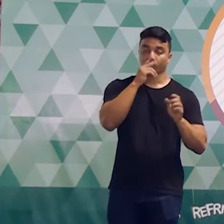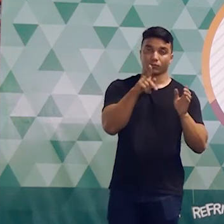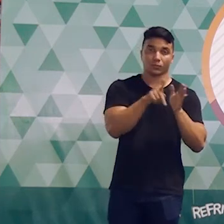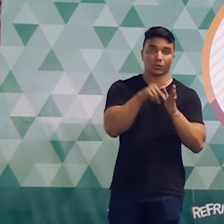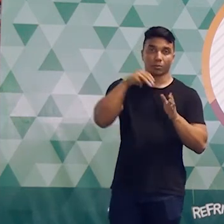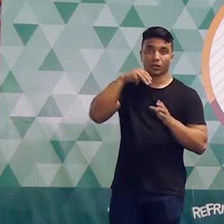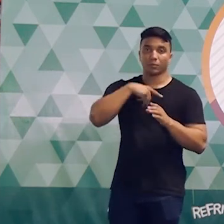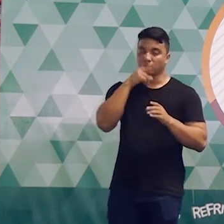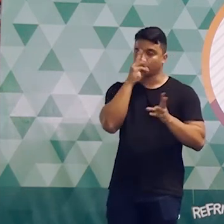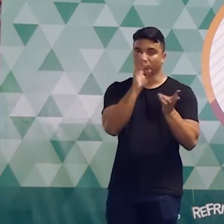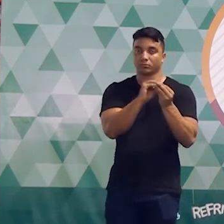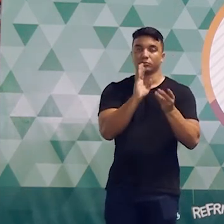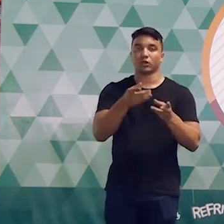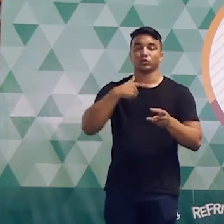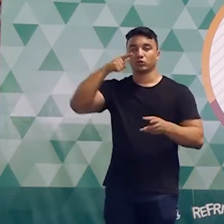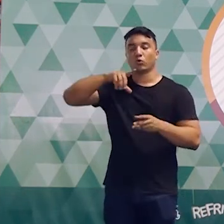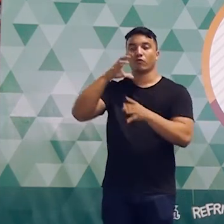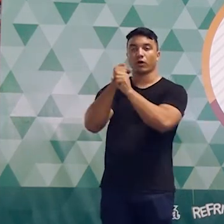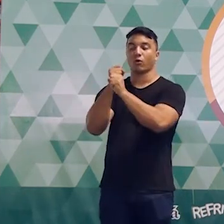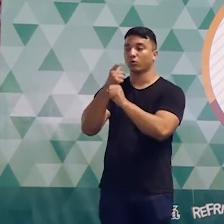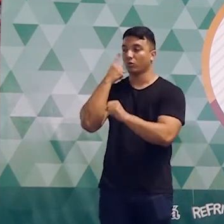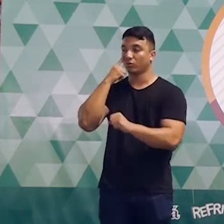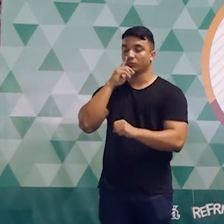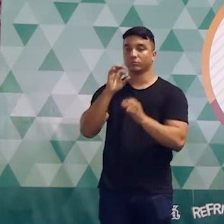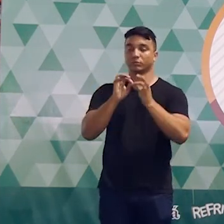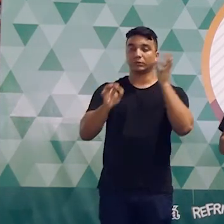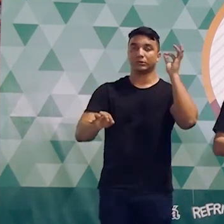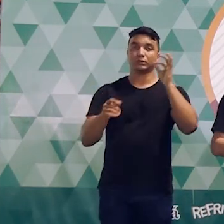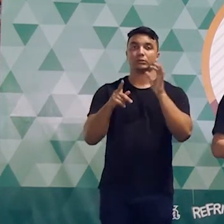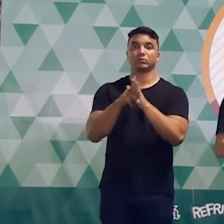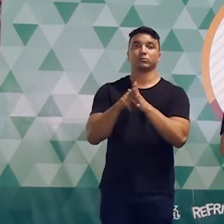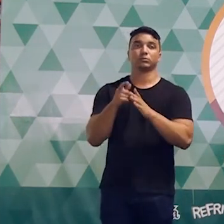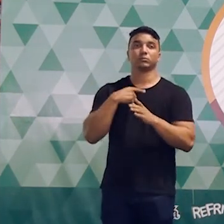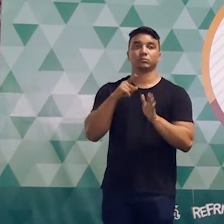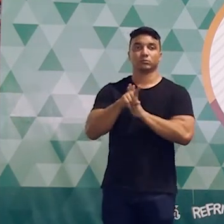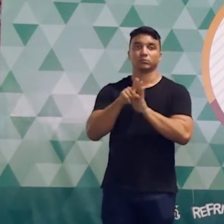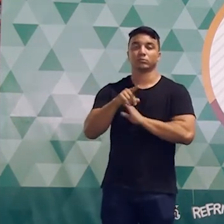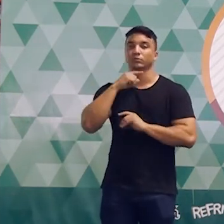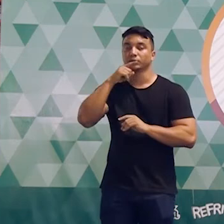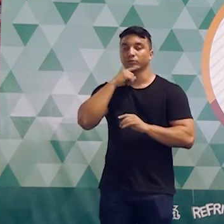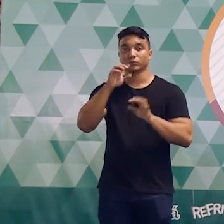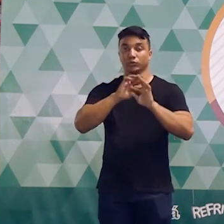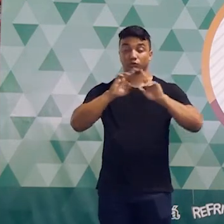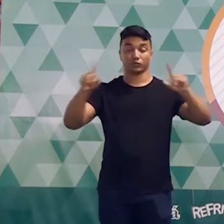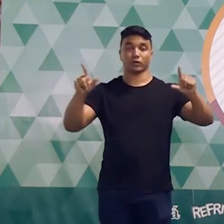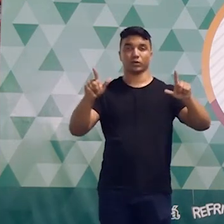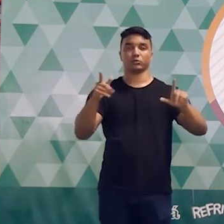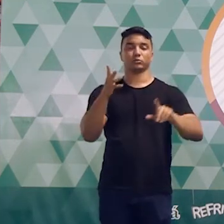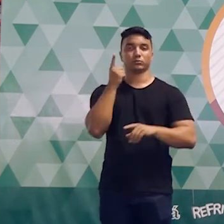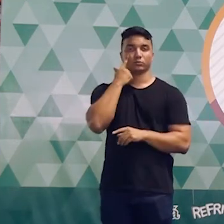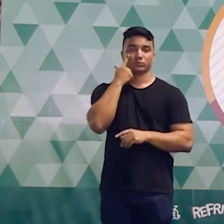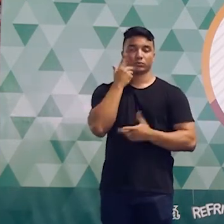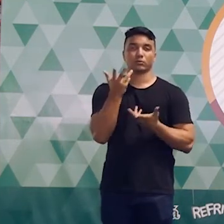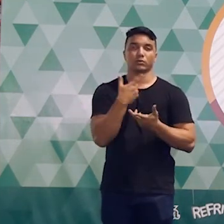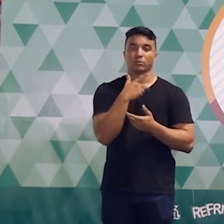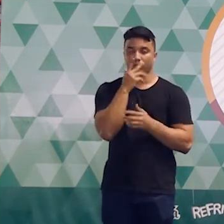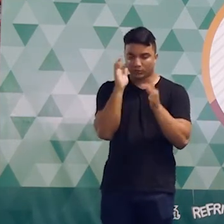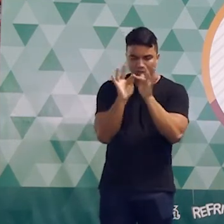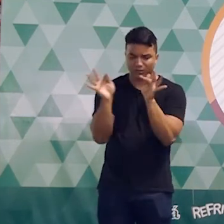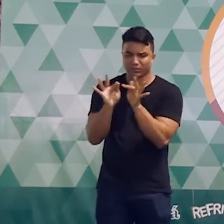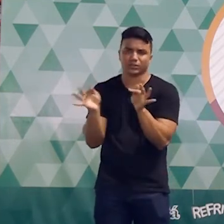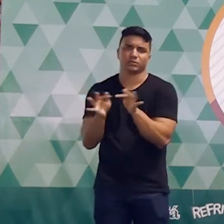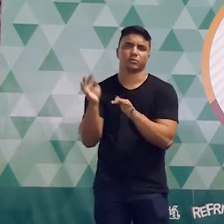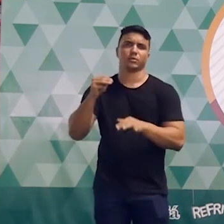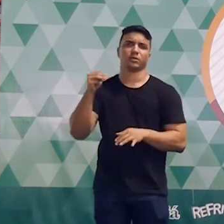matemática, faz o pessoal ficar assim de novo, né? Mas está longe de ser aquele monte de questões que vocês fizeram com o Roberto, certo? Eu sou extremamente simplista